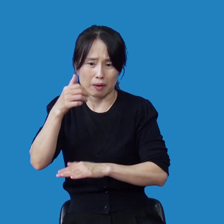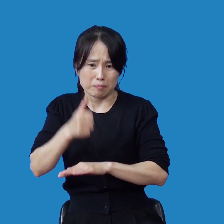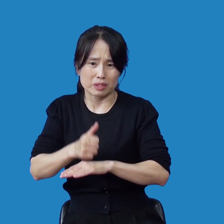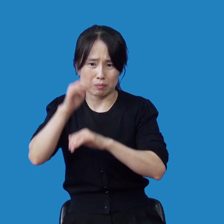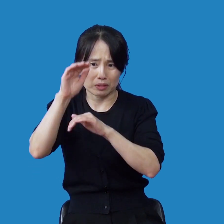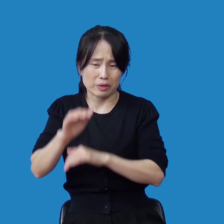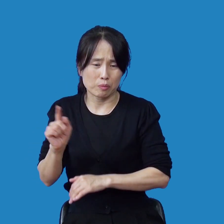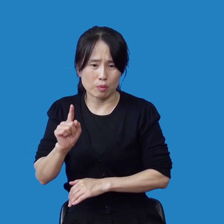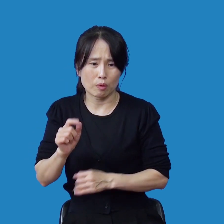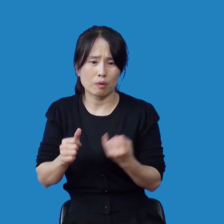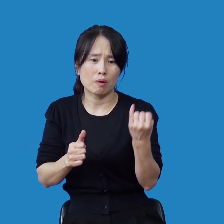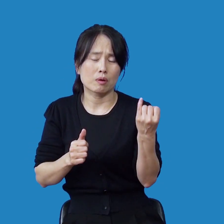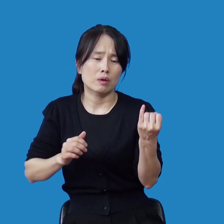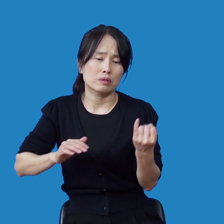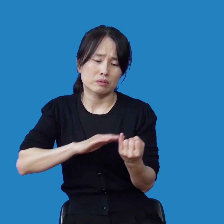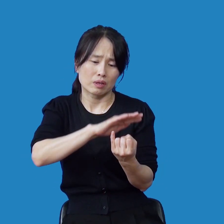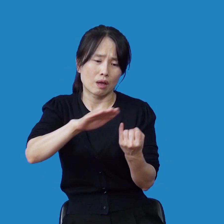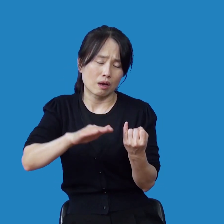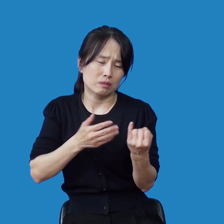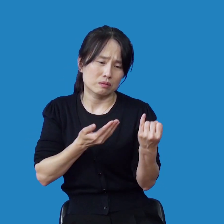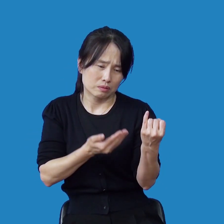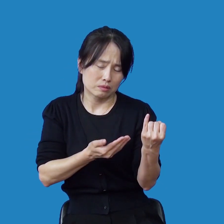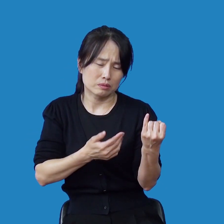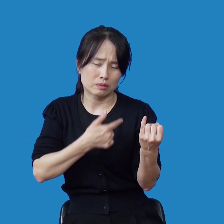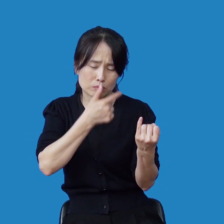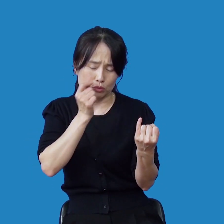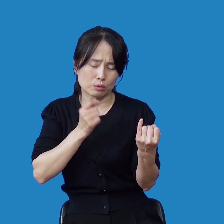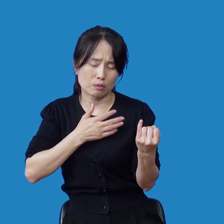사랑하는 당신, 부족하고 못난